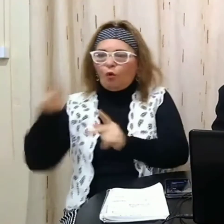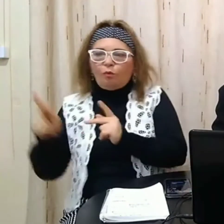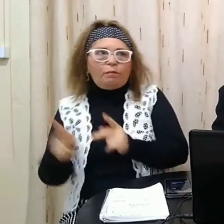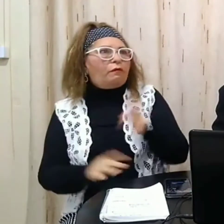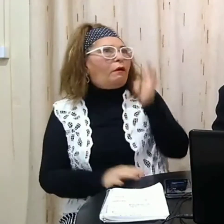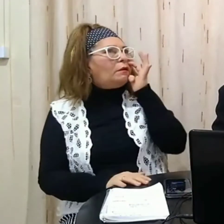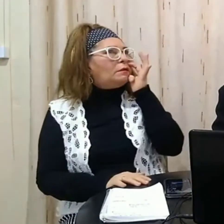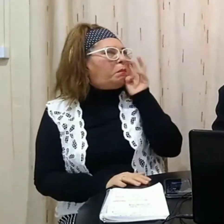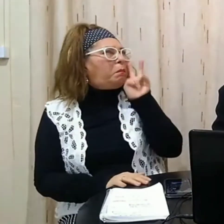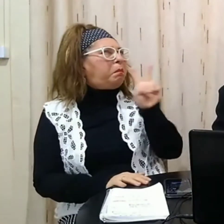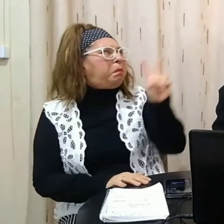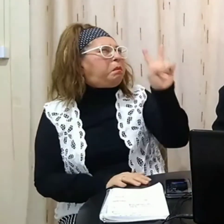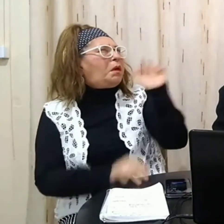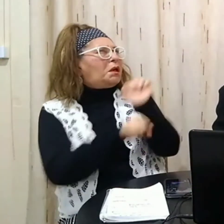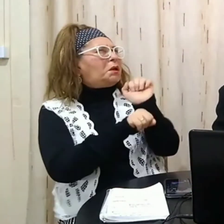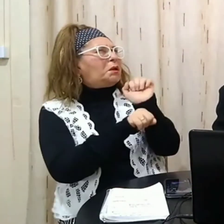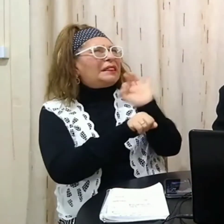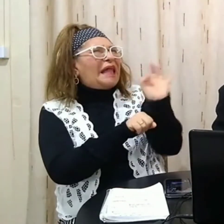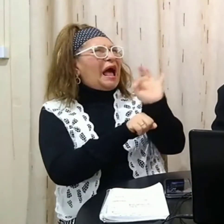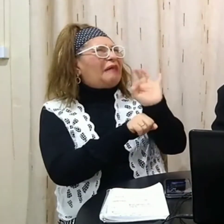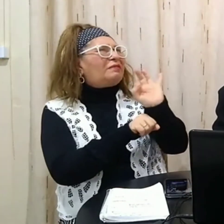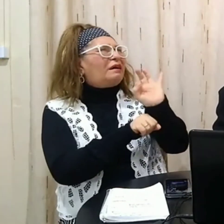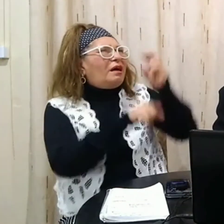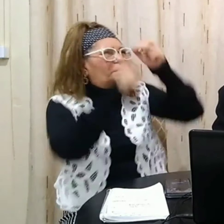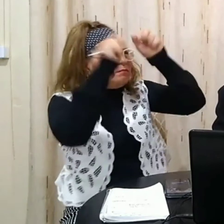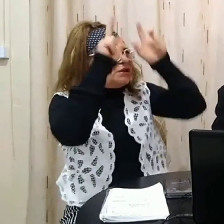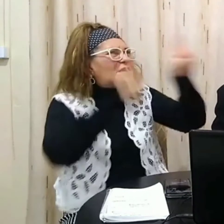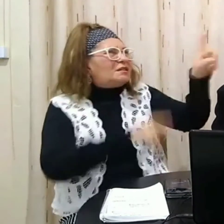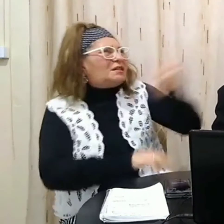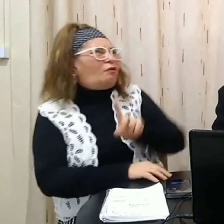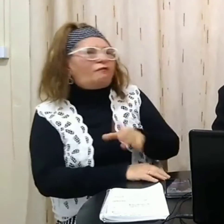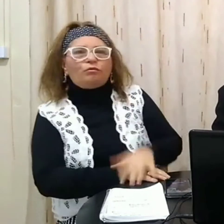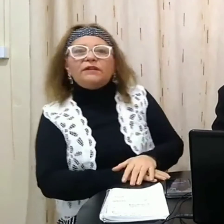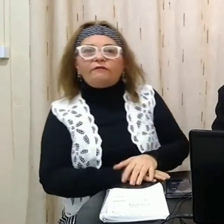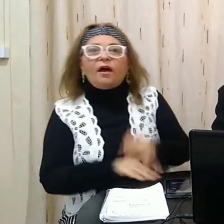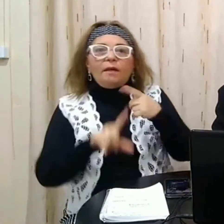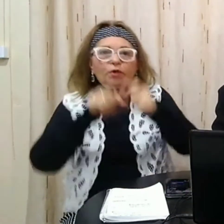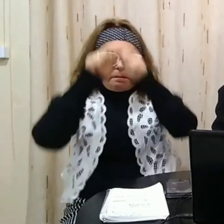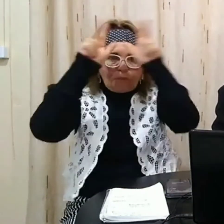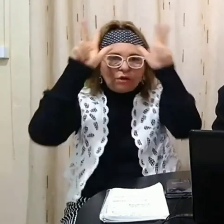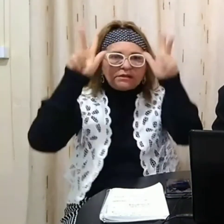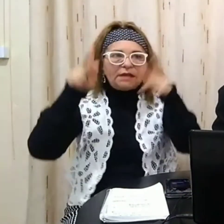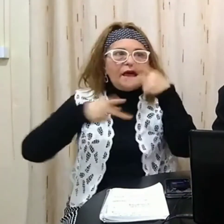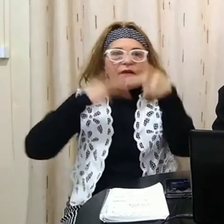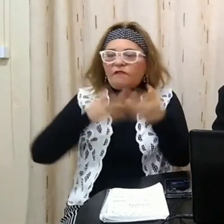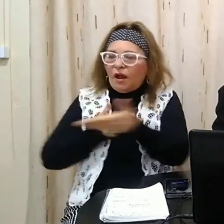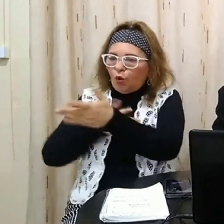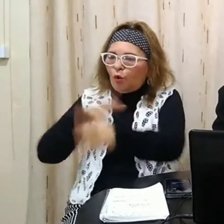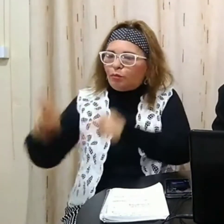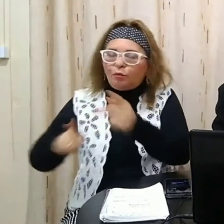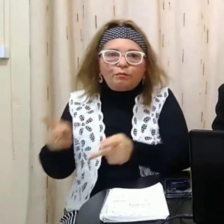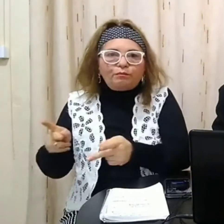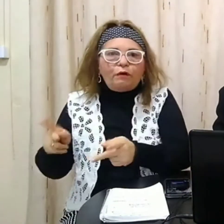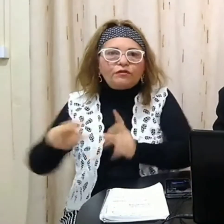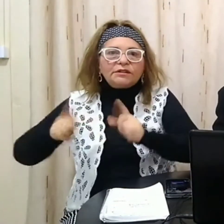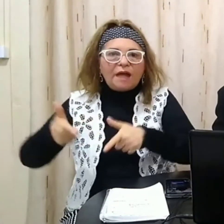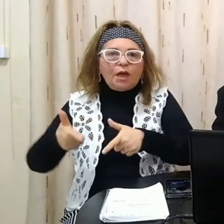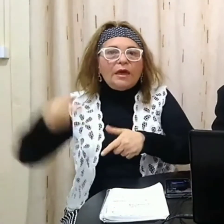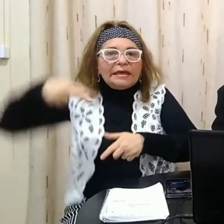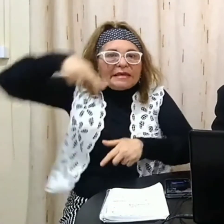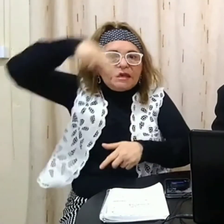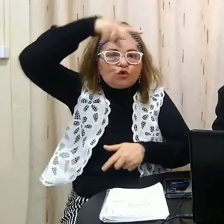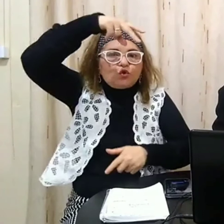que Moisés tardava. Moisés tinha dito para eles que ia subir ao monte para receber uma mensagem de Deus, para